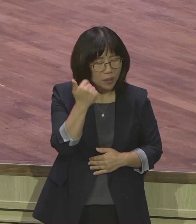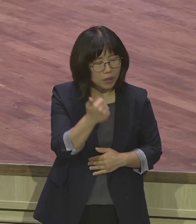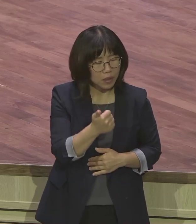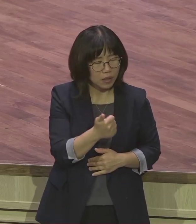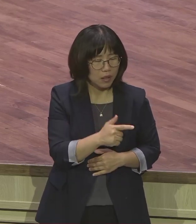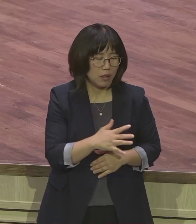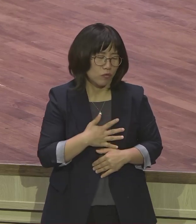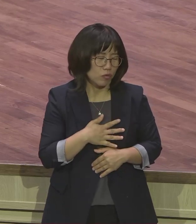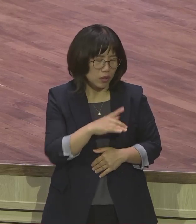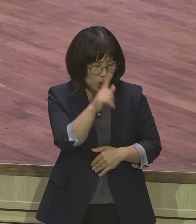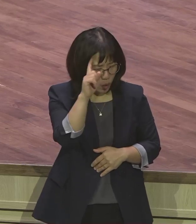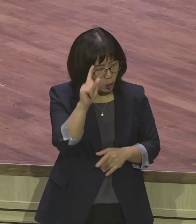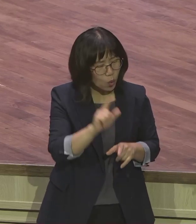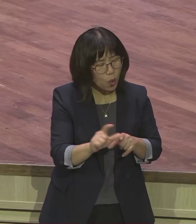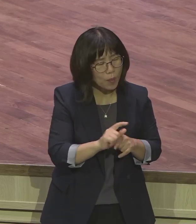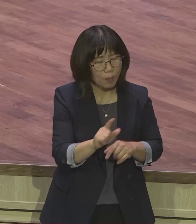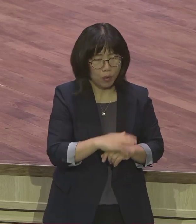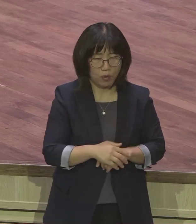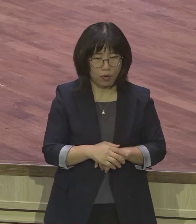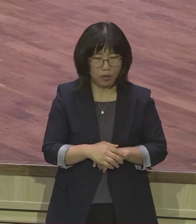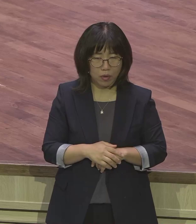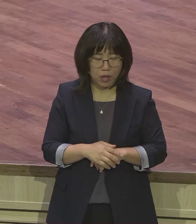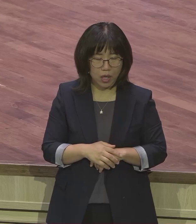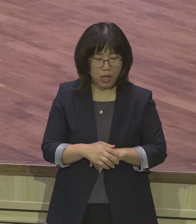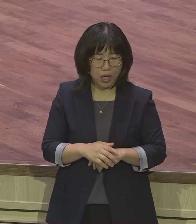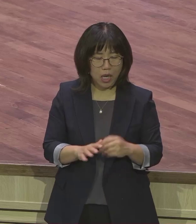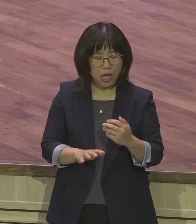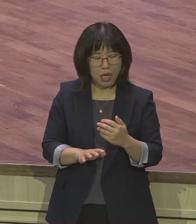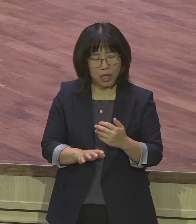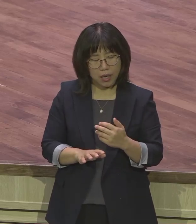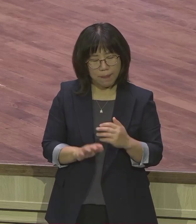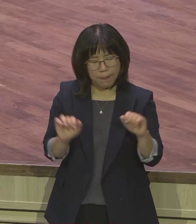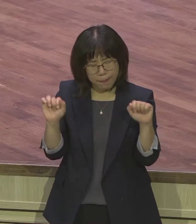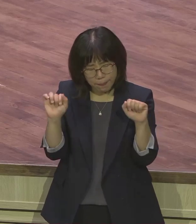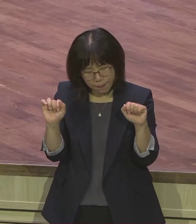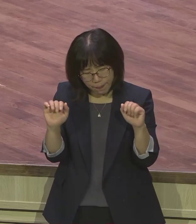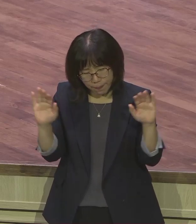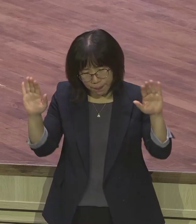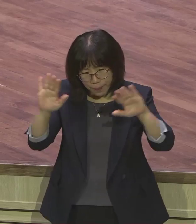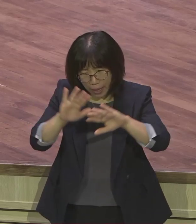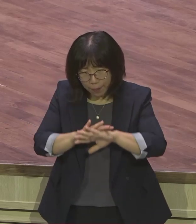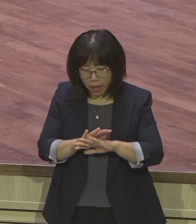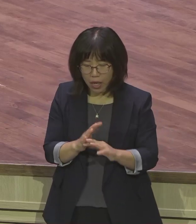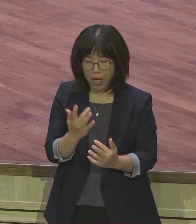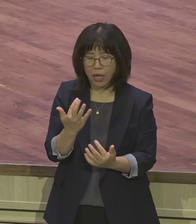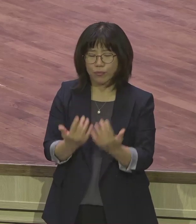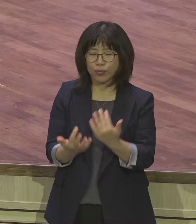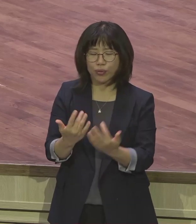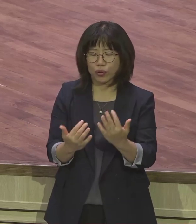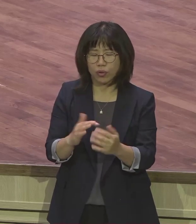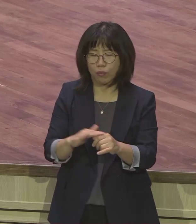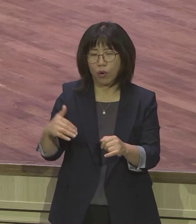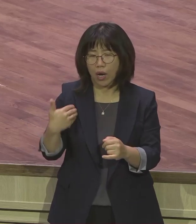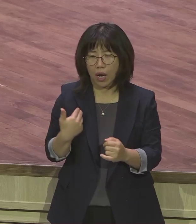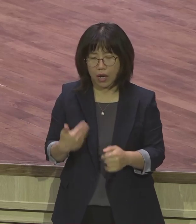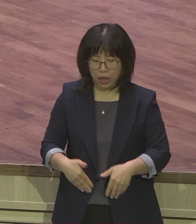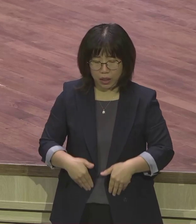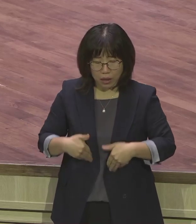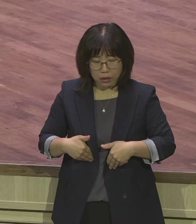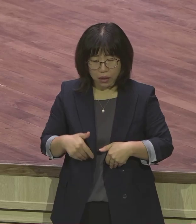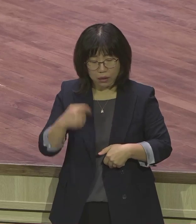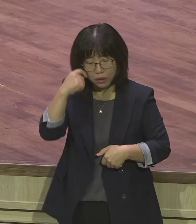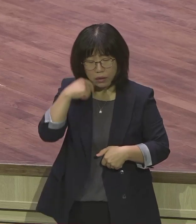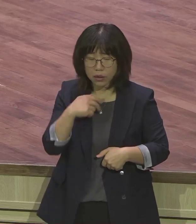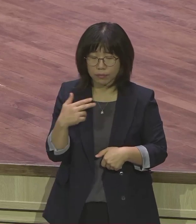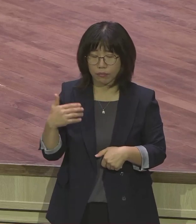손가락이 뚝 떨어져 나 아침에 일어나면 손가락이 뚝 떨어져요 불을 겨울에 방을 불을 떼는 안 돼 얼마 떼야 땄는지 몰라